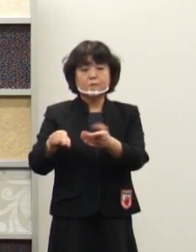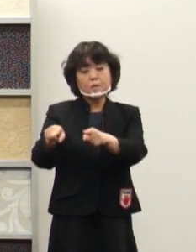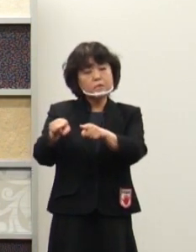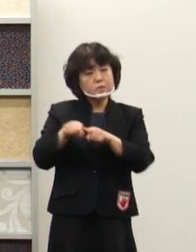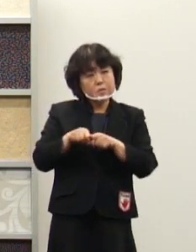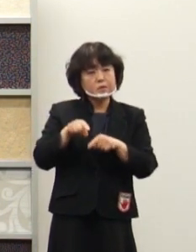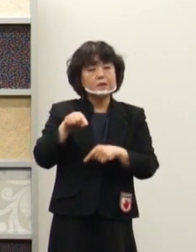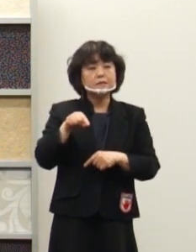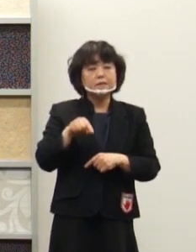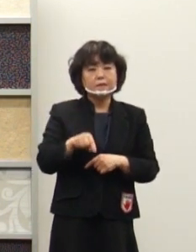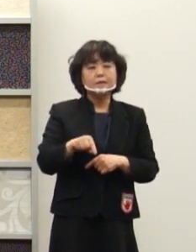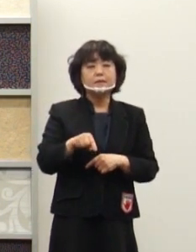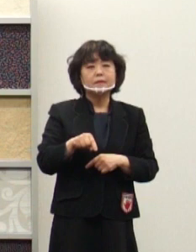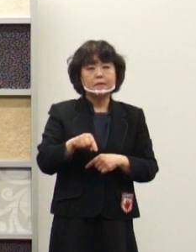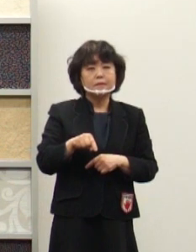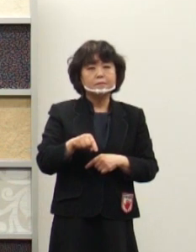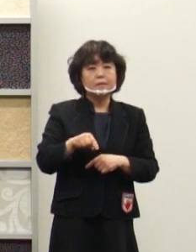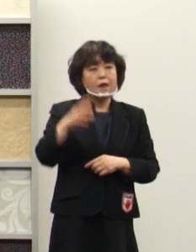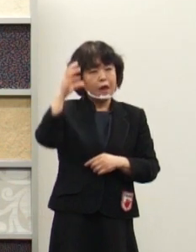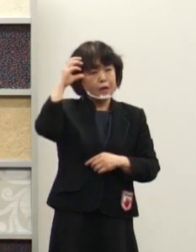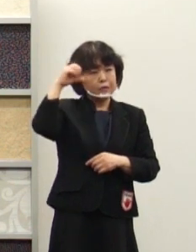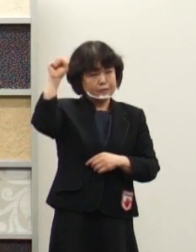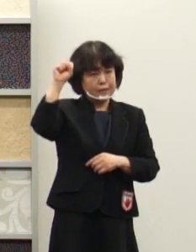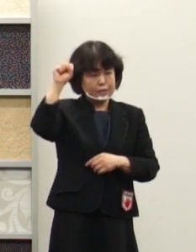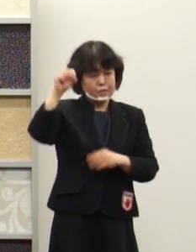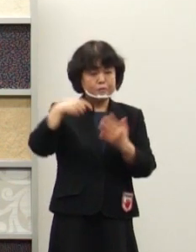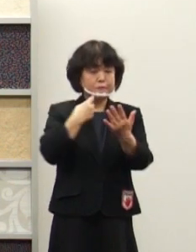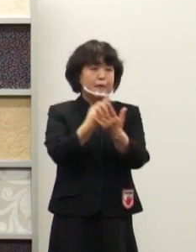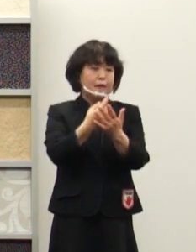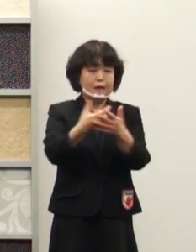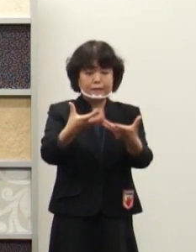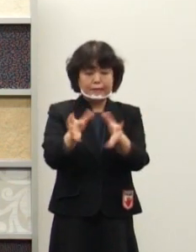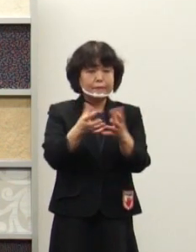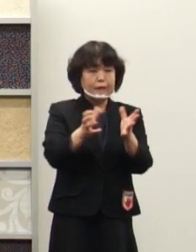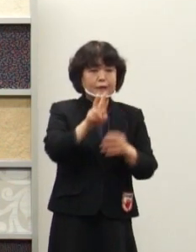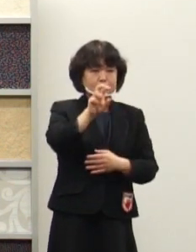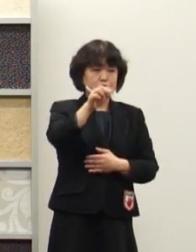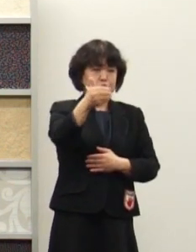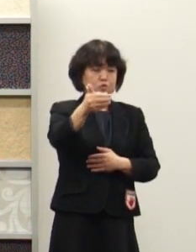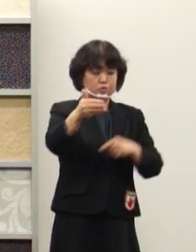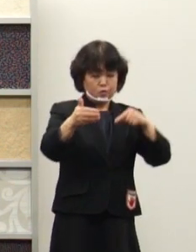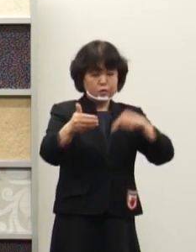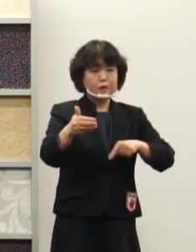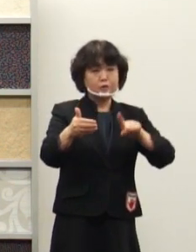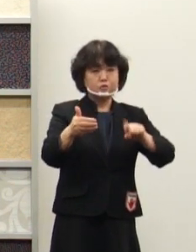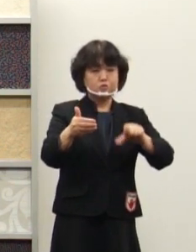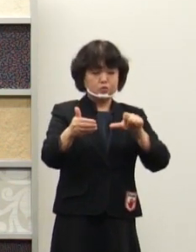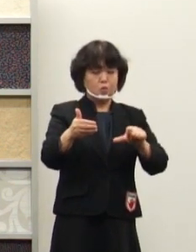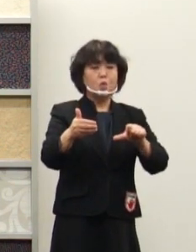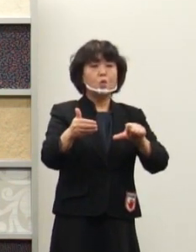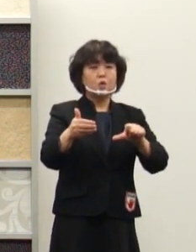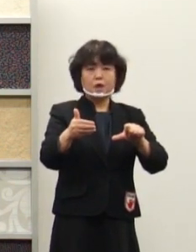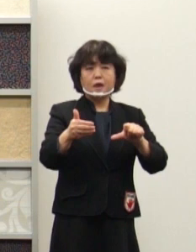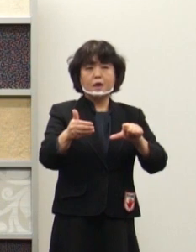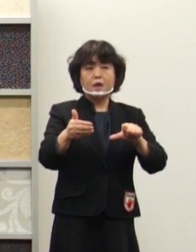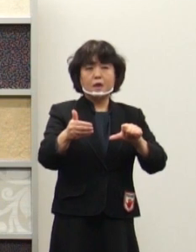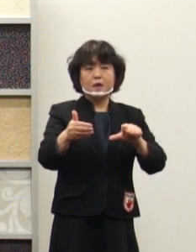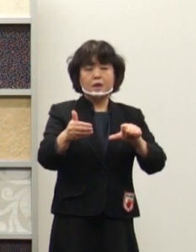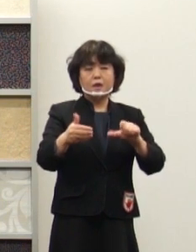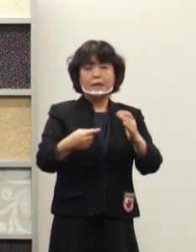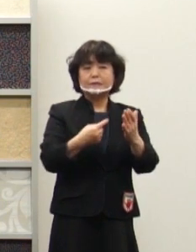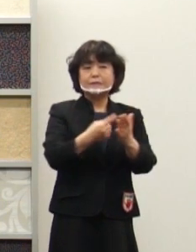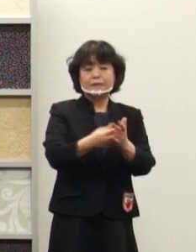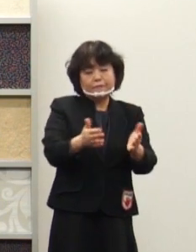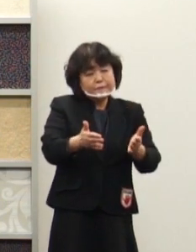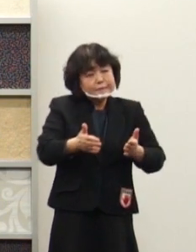これに伴いまして、出陣団体29団体中、15団体、が参加を辞退するとされるという